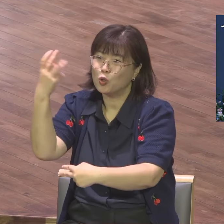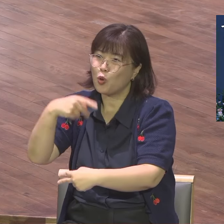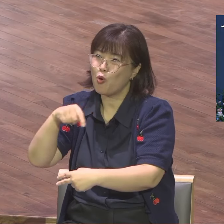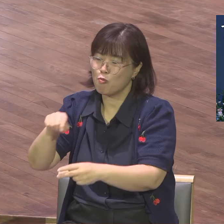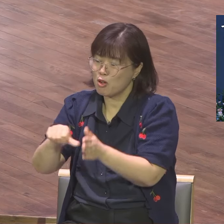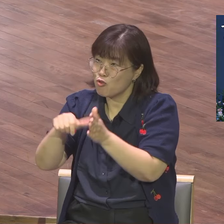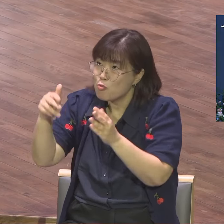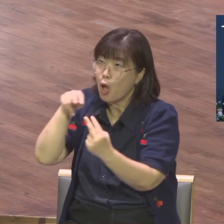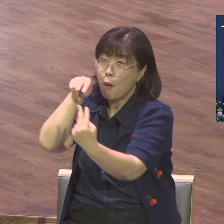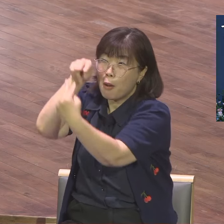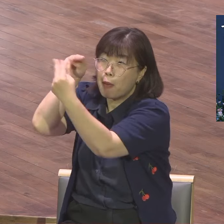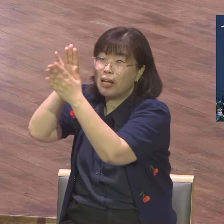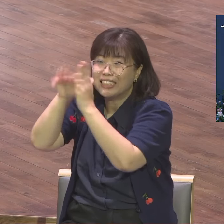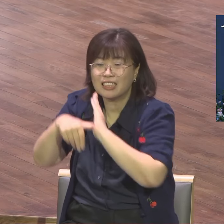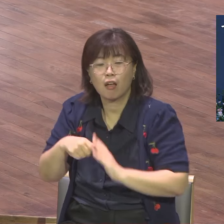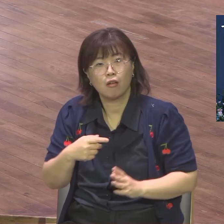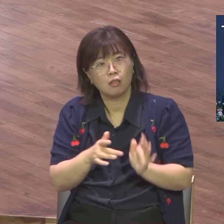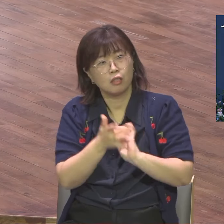어색하지 않아야 되잖아요.